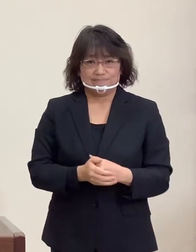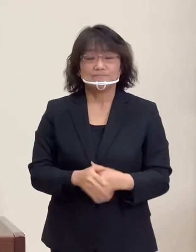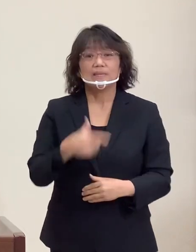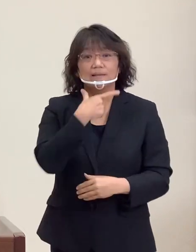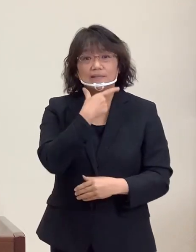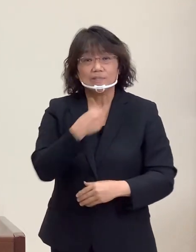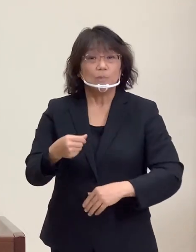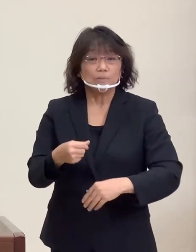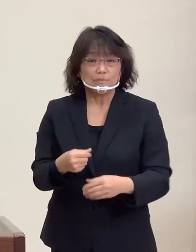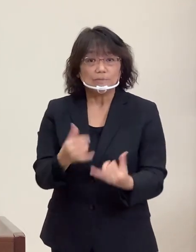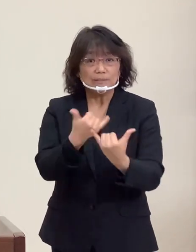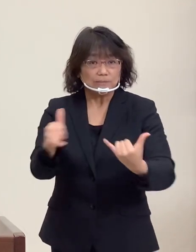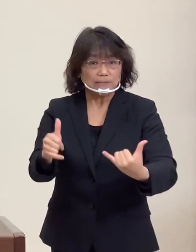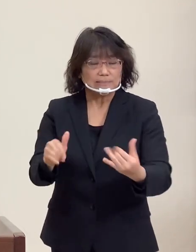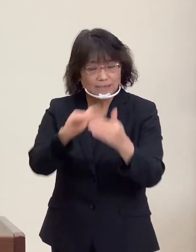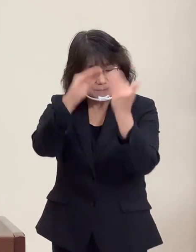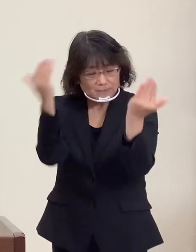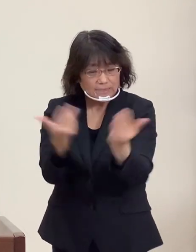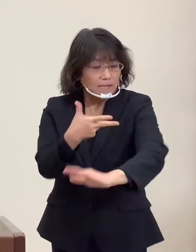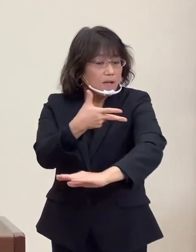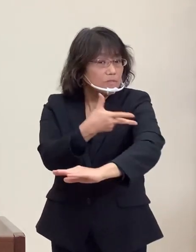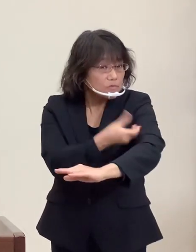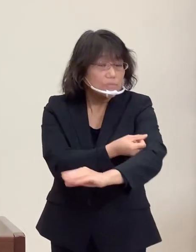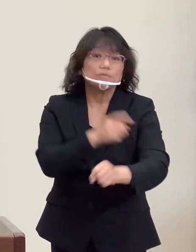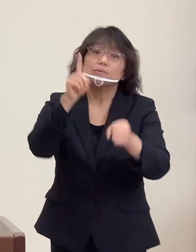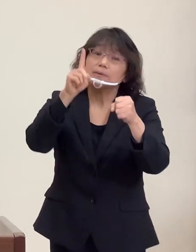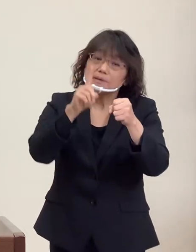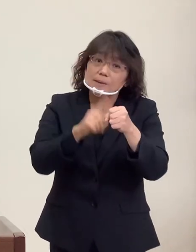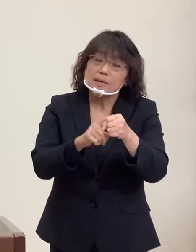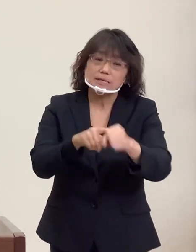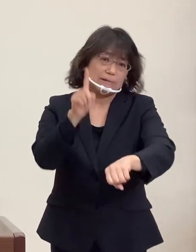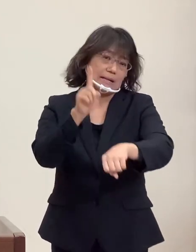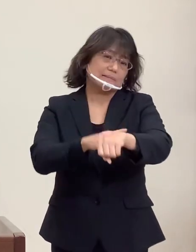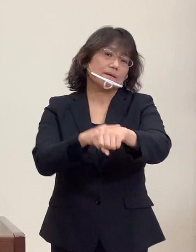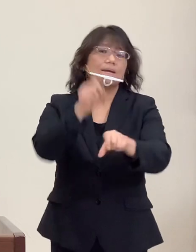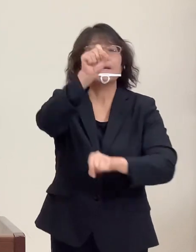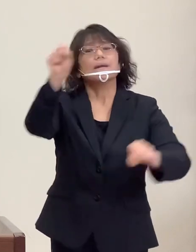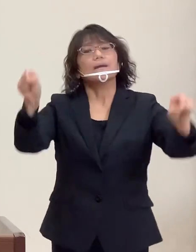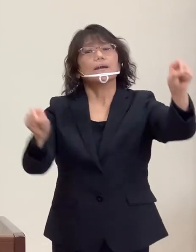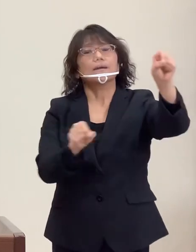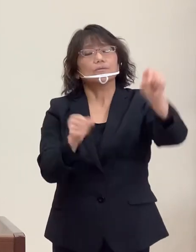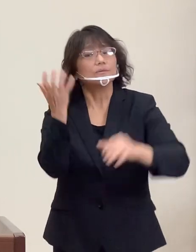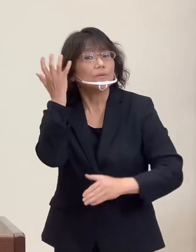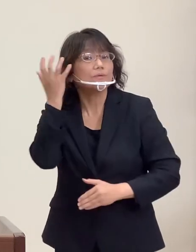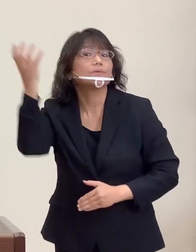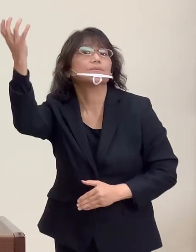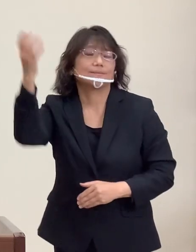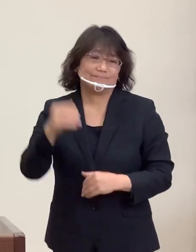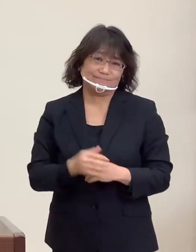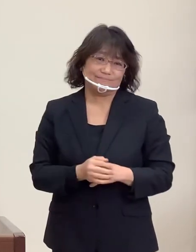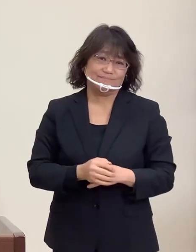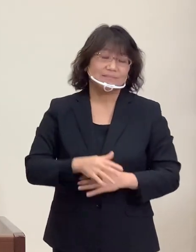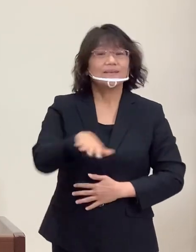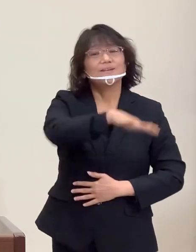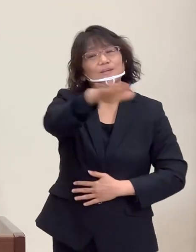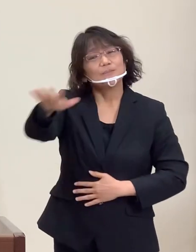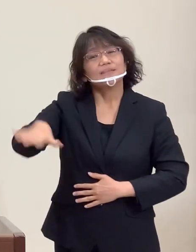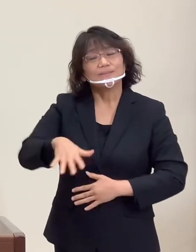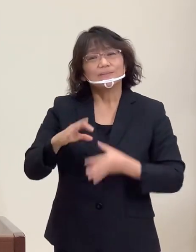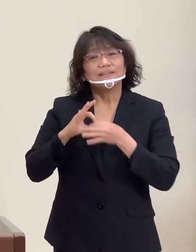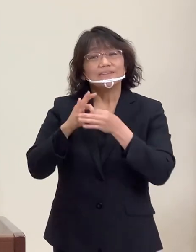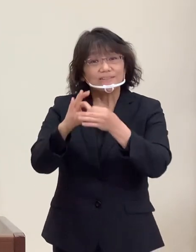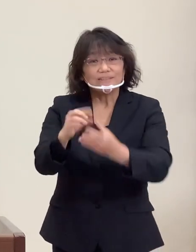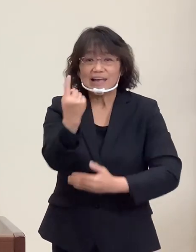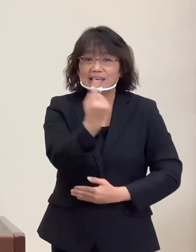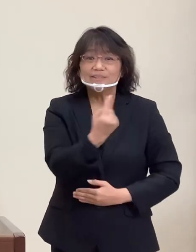接収を得るまでにはなお相当の時間がかかることが予想されます市民の皆様には引き続き皆